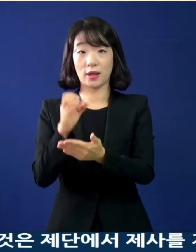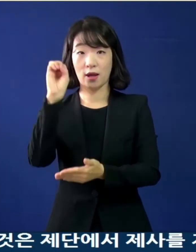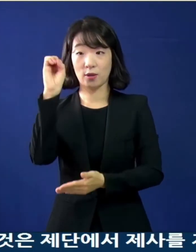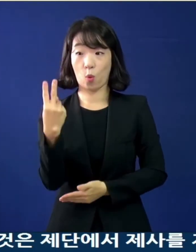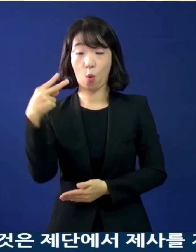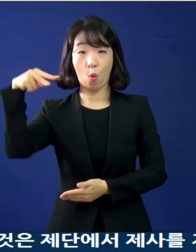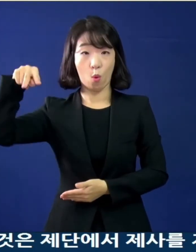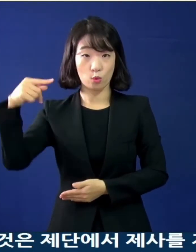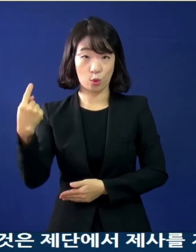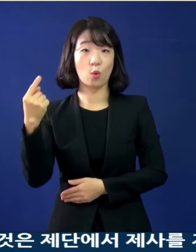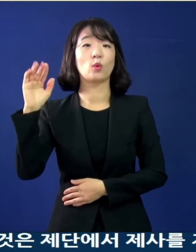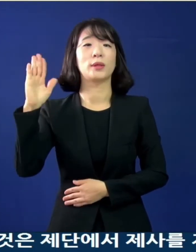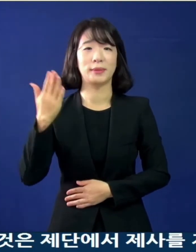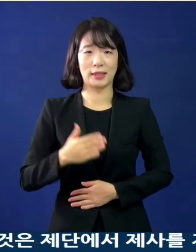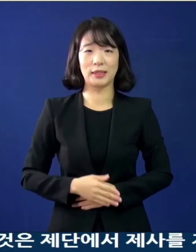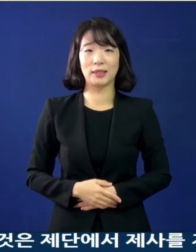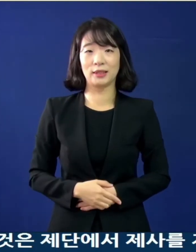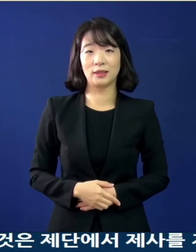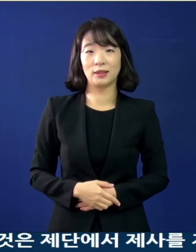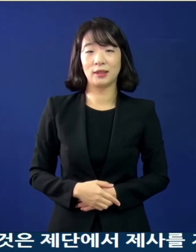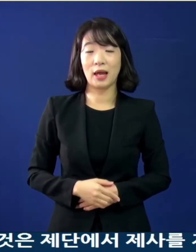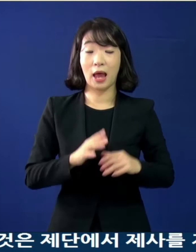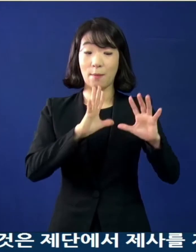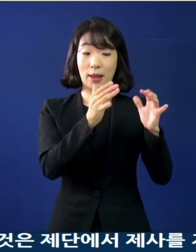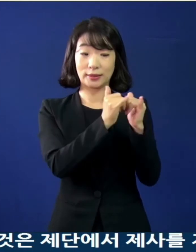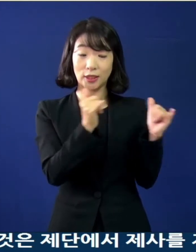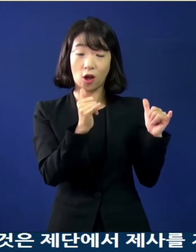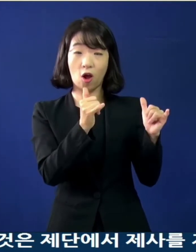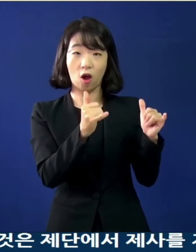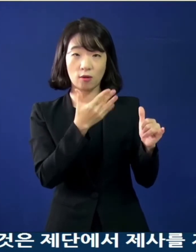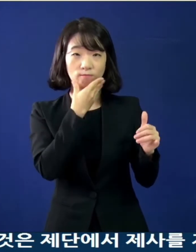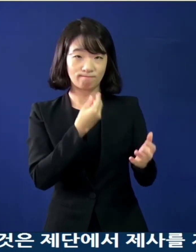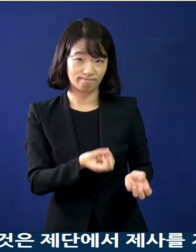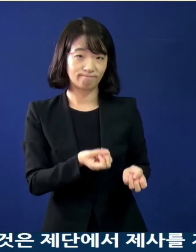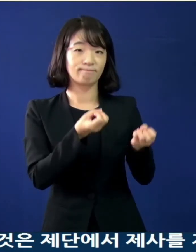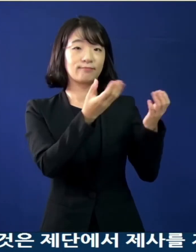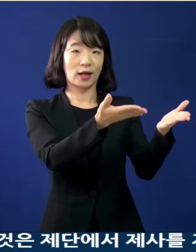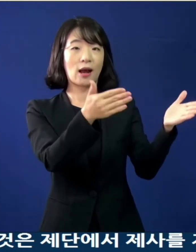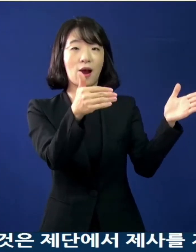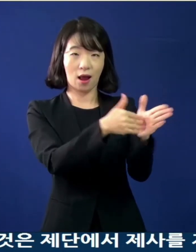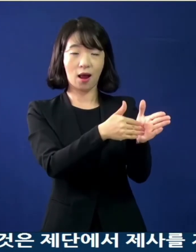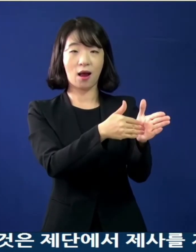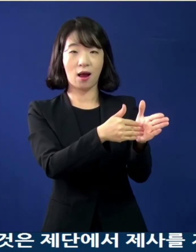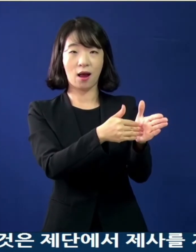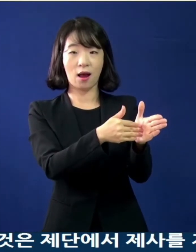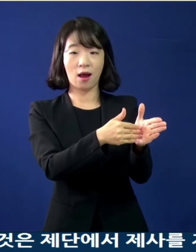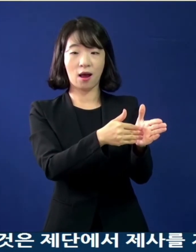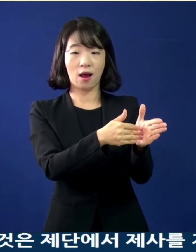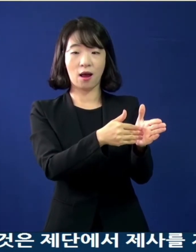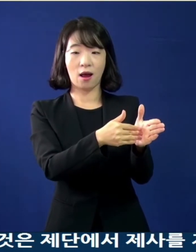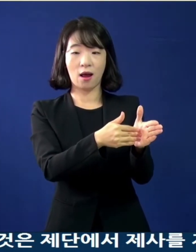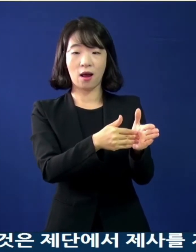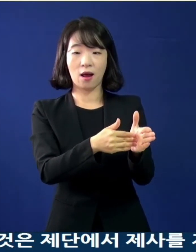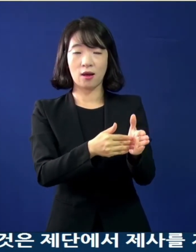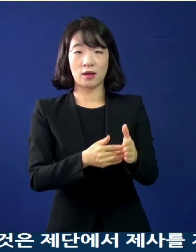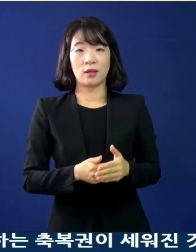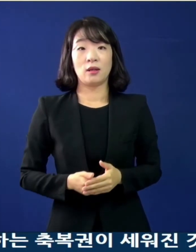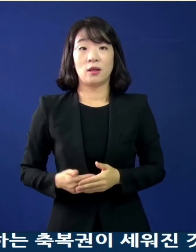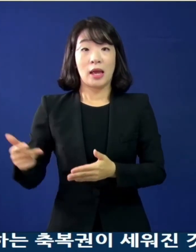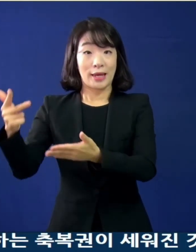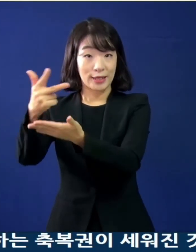다음에 백성에게 축복함에 계속 잘 보십시오. 같이 읽으십시다.